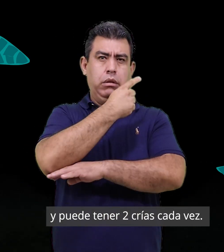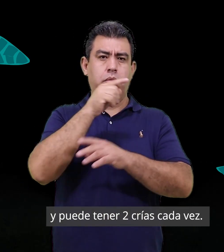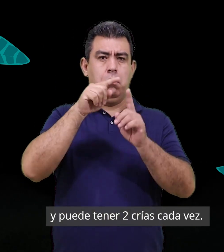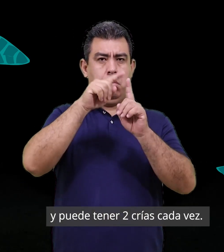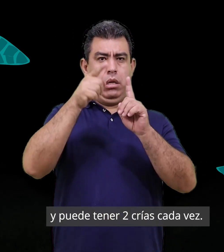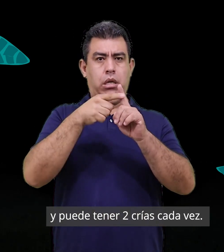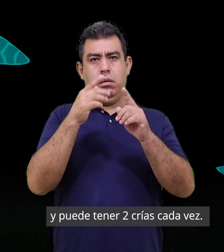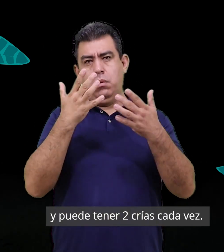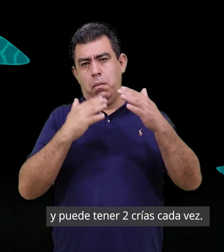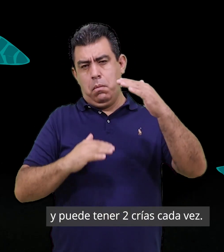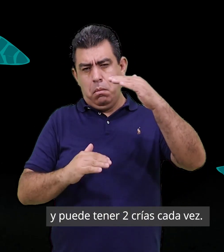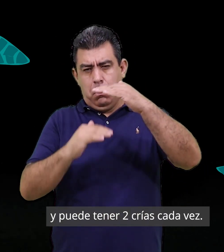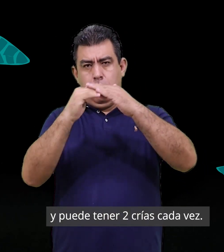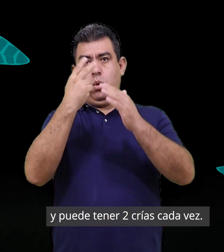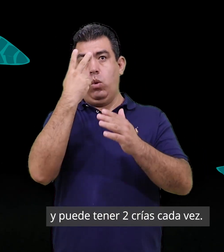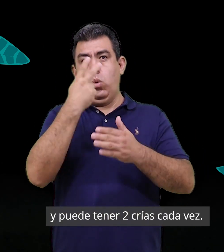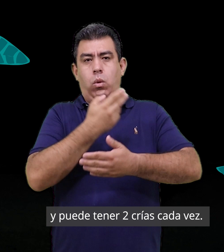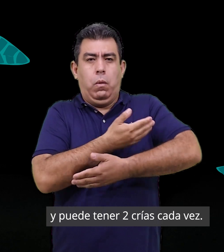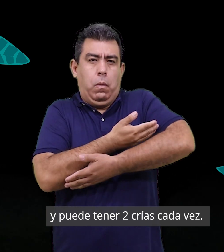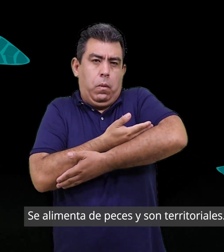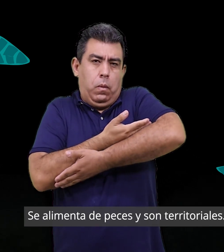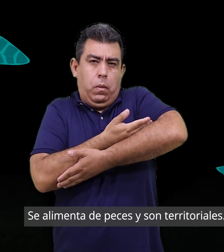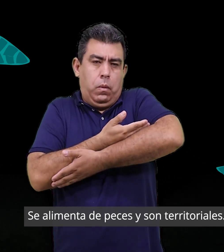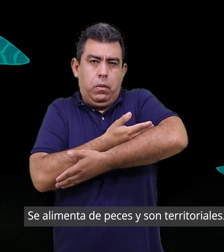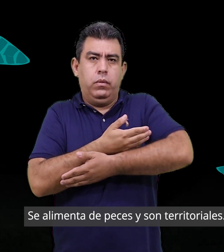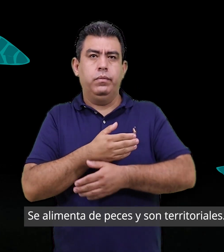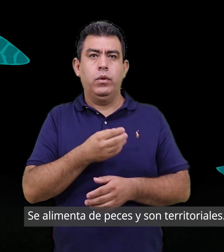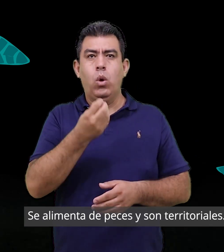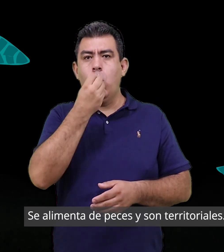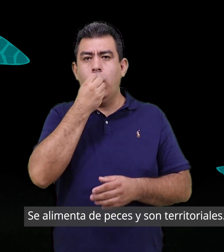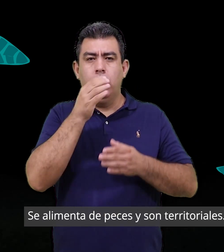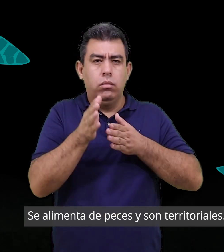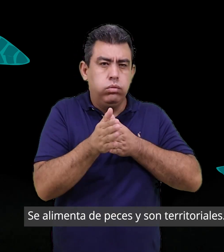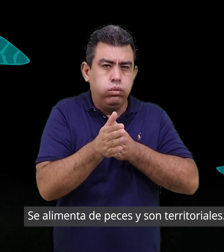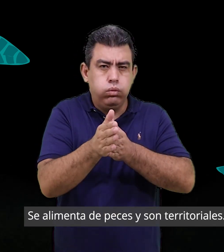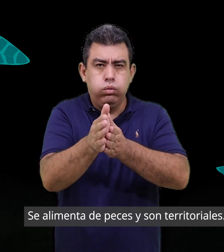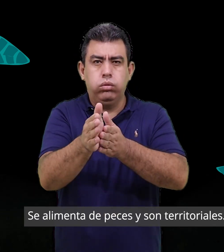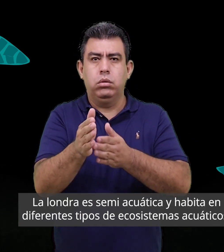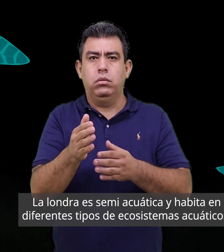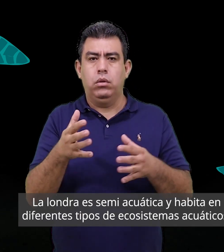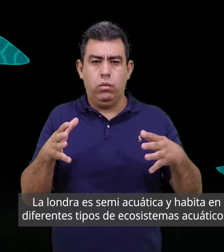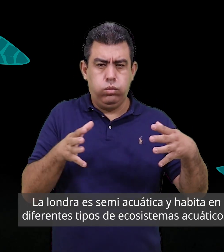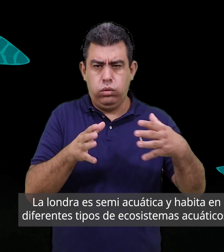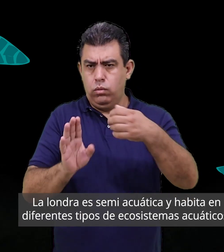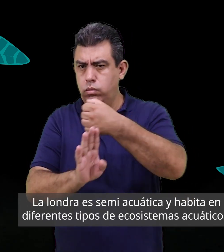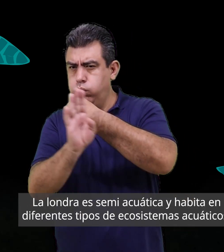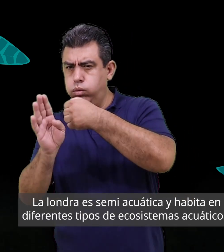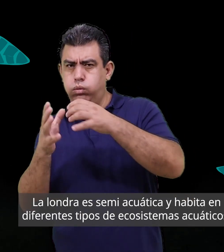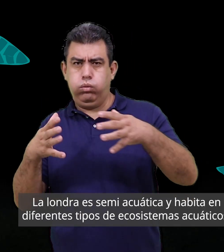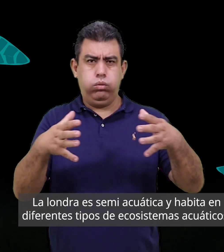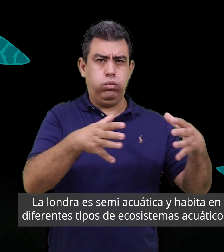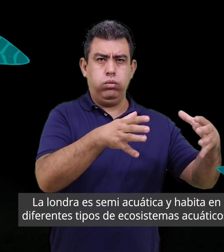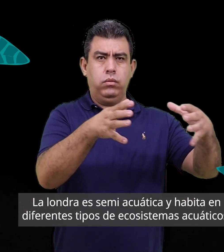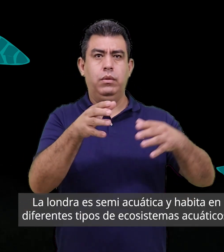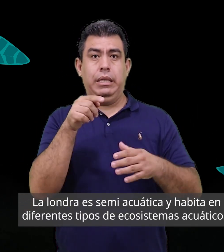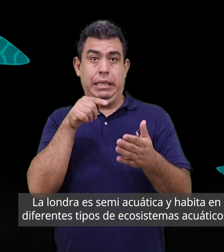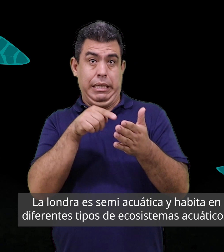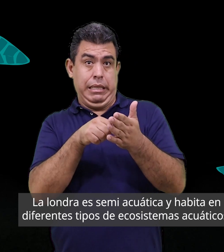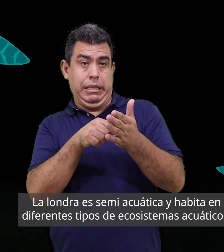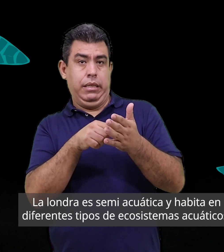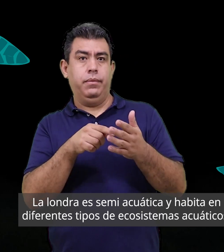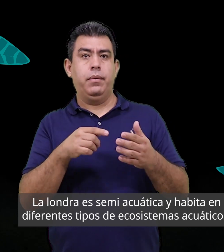y puede tener hasta dos crías cada vez. Se alimenta de peces y son territoriales. La alondra es